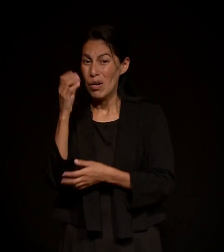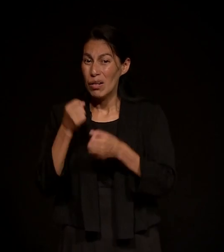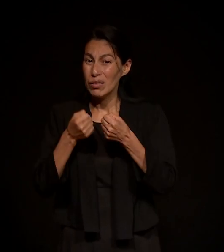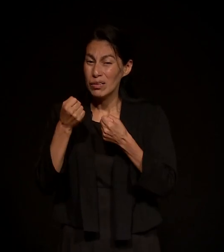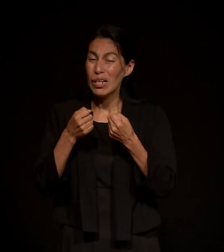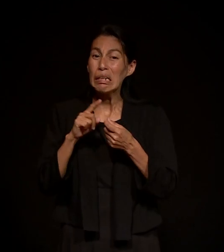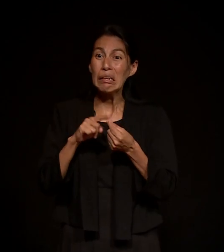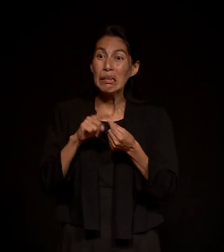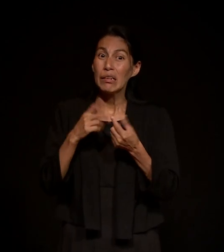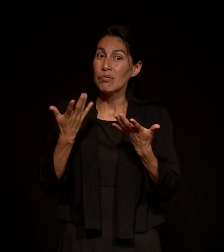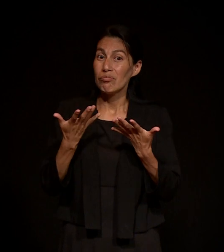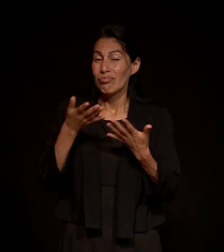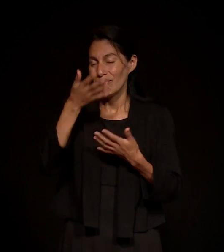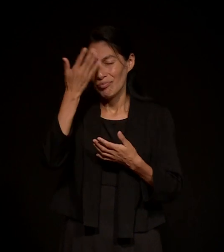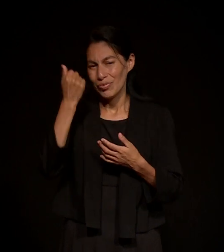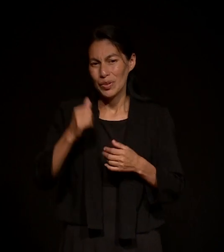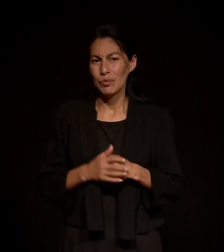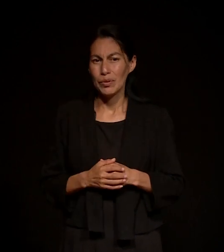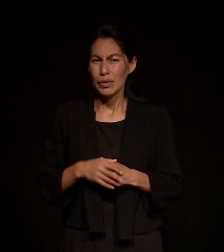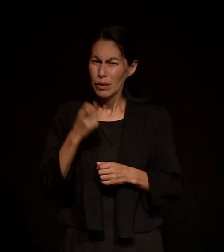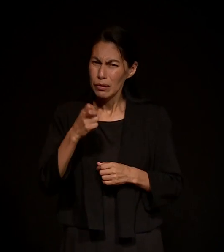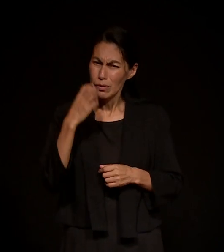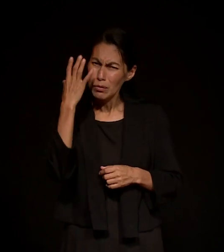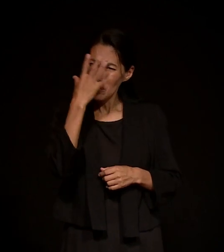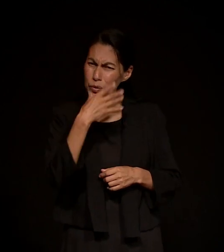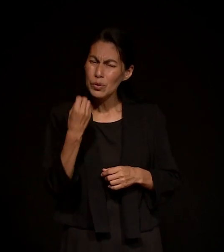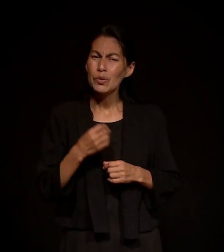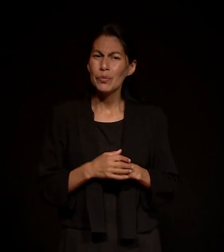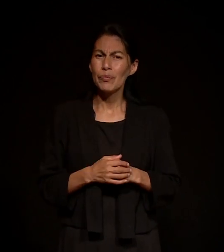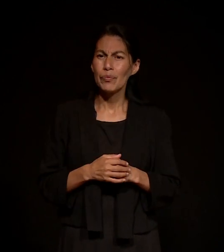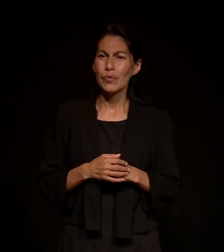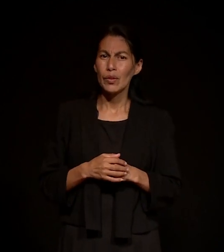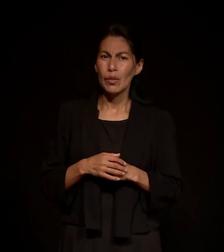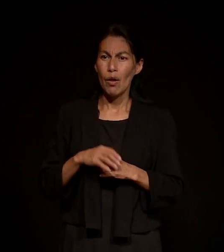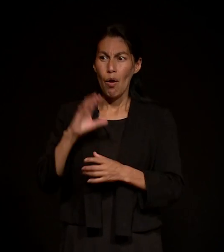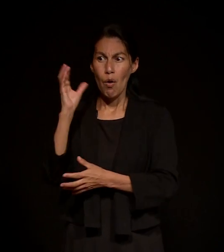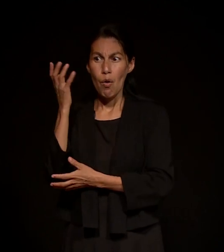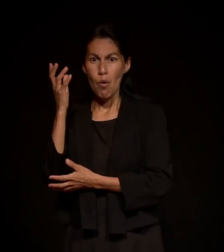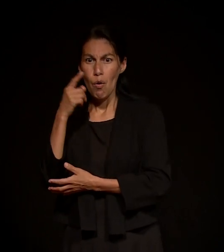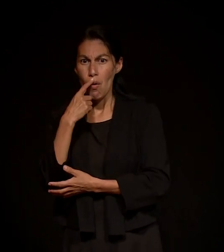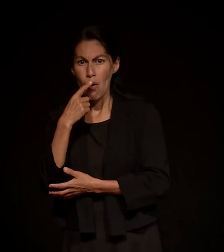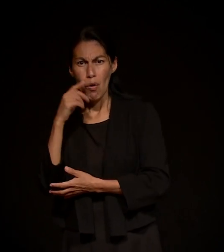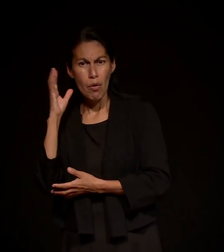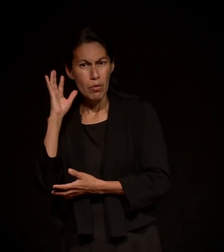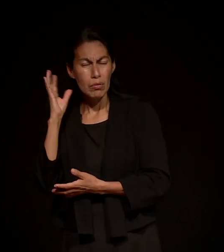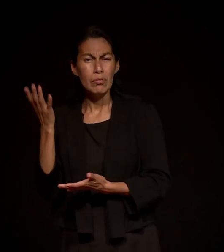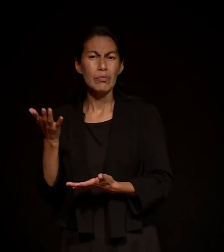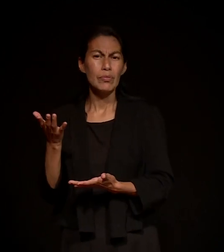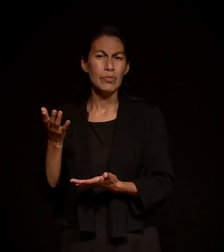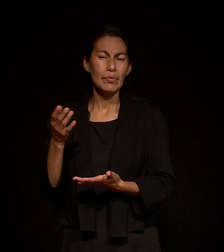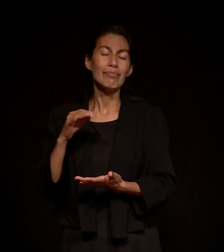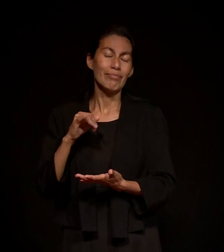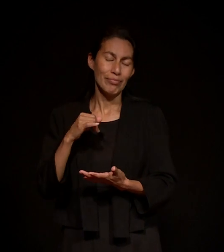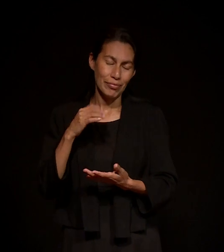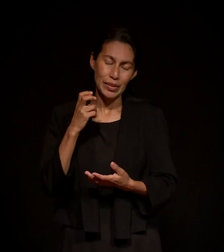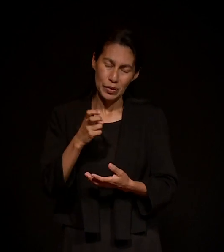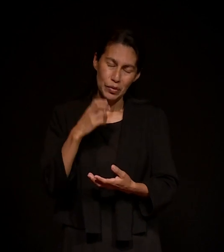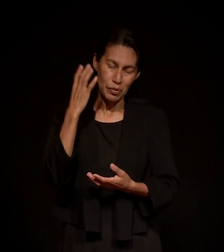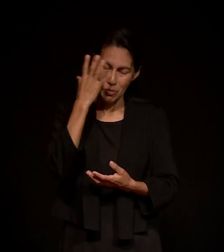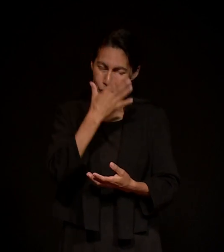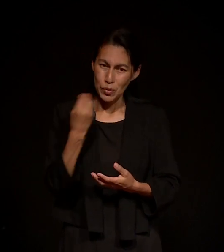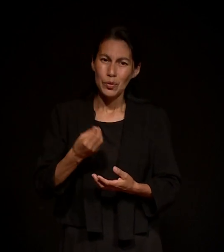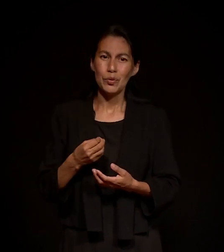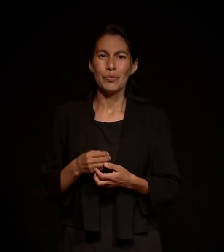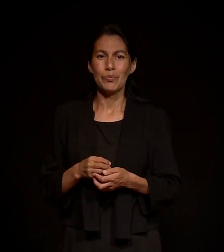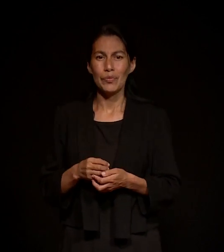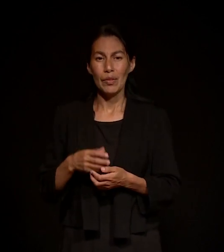en la ambulancia. Qué bonito orar cuando oigan una ambulancia orar al Señor. Te